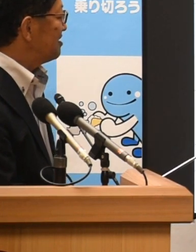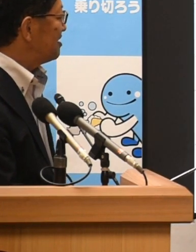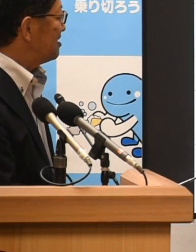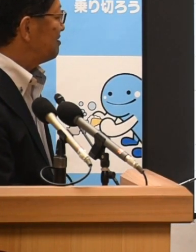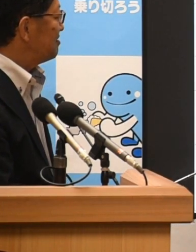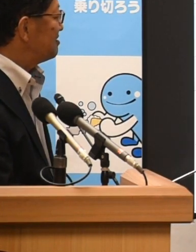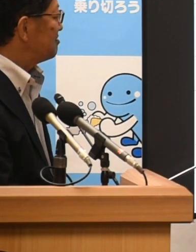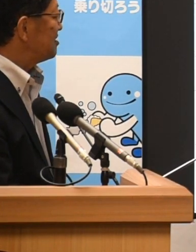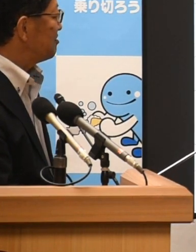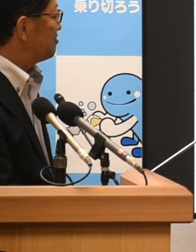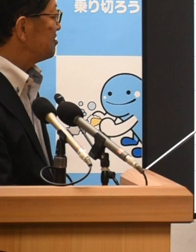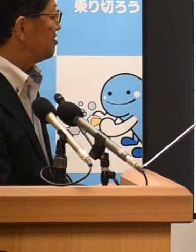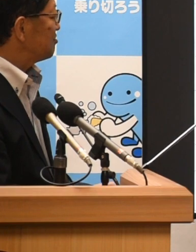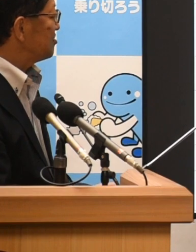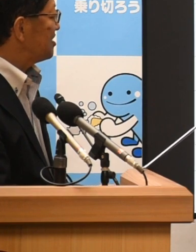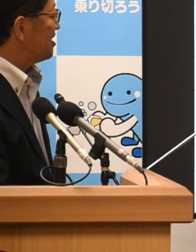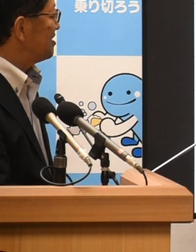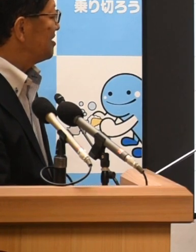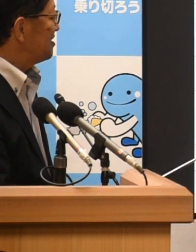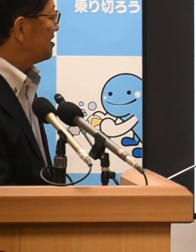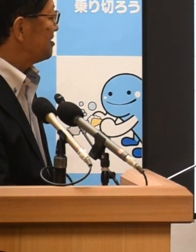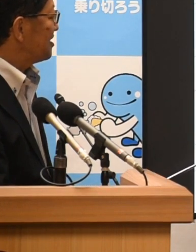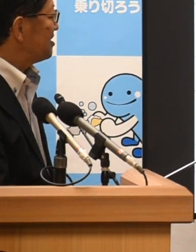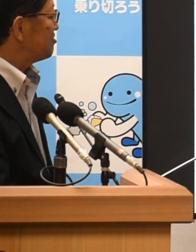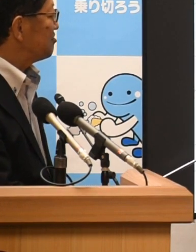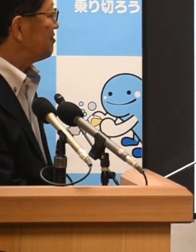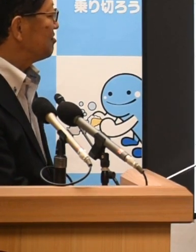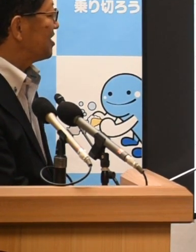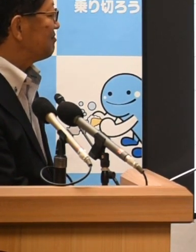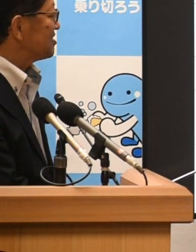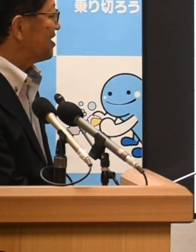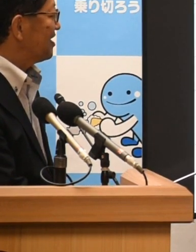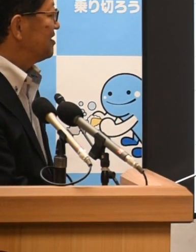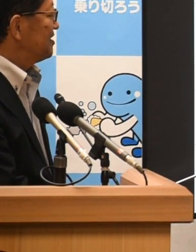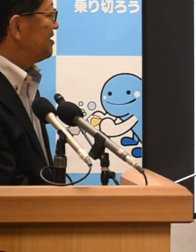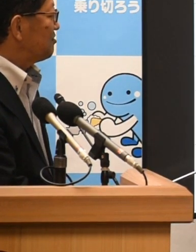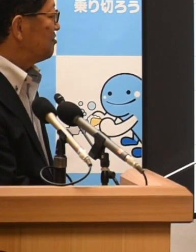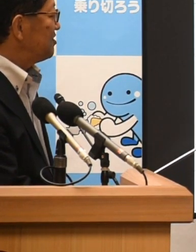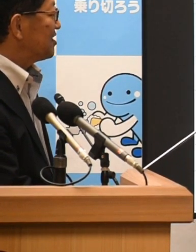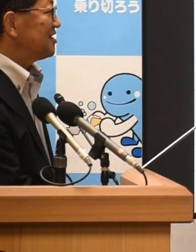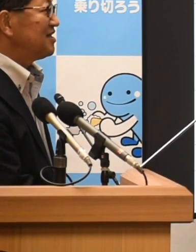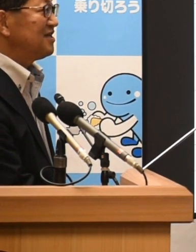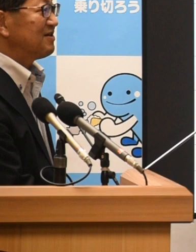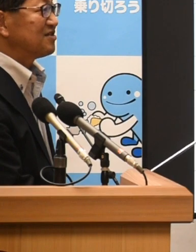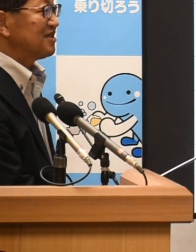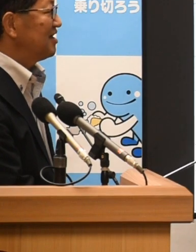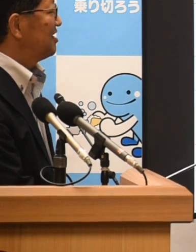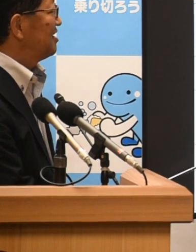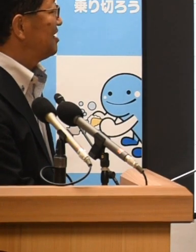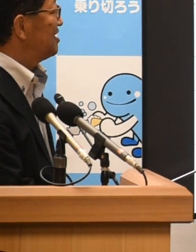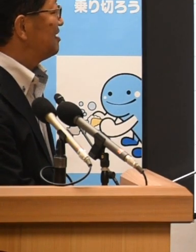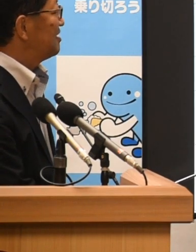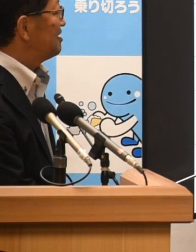に数字の指標として大変主要なものでありますから、ここを見る限りで言えばです